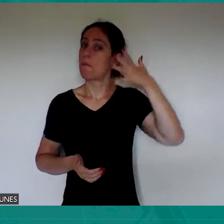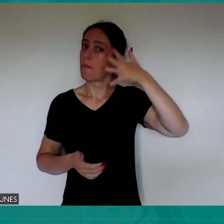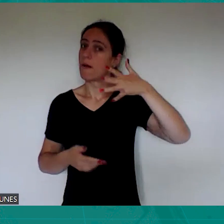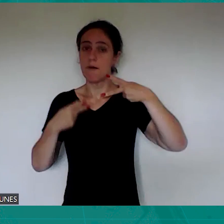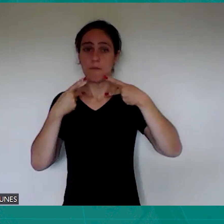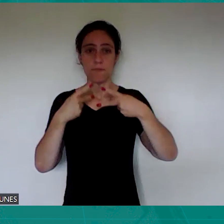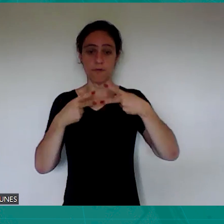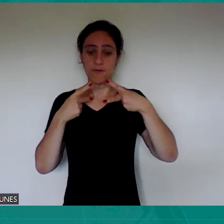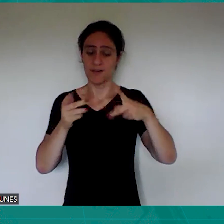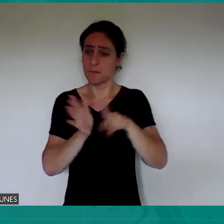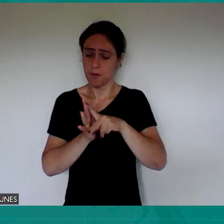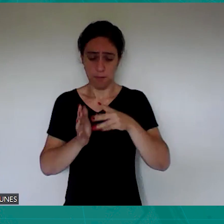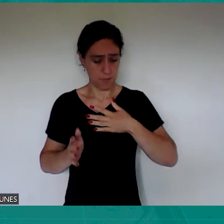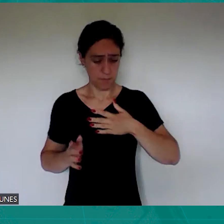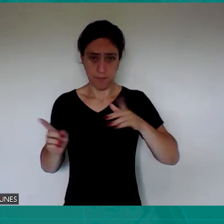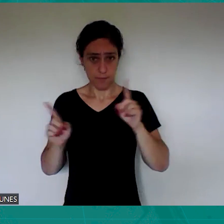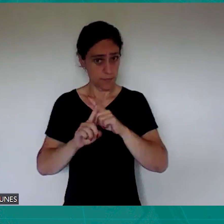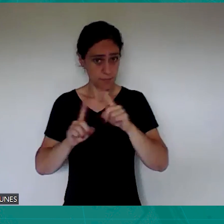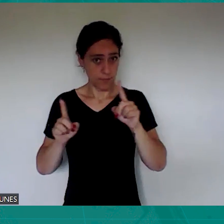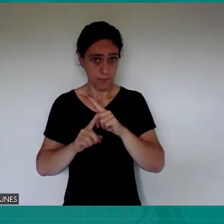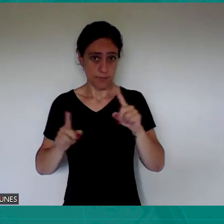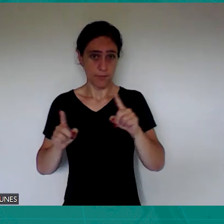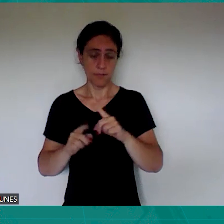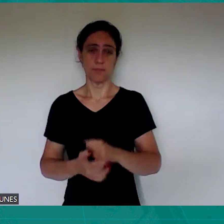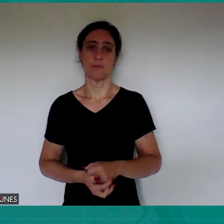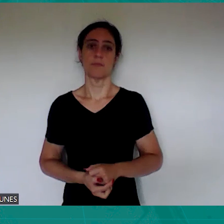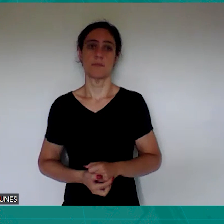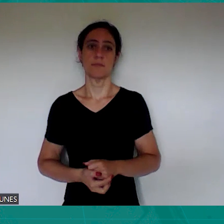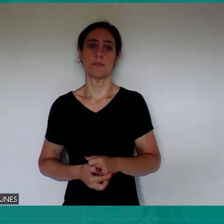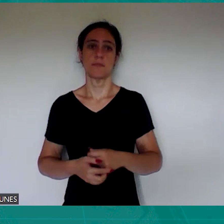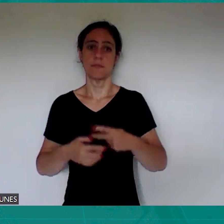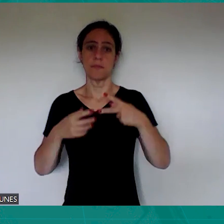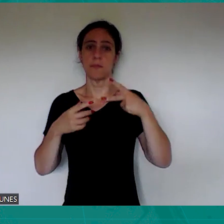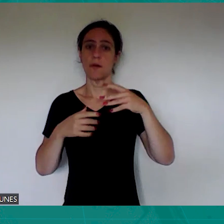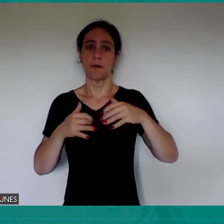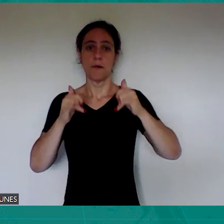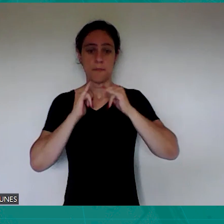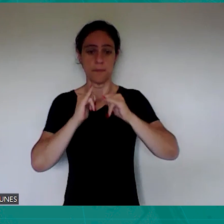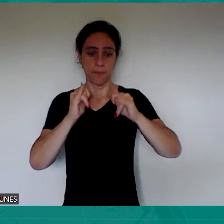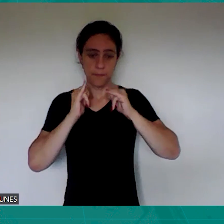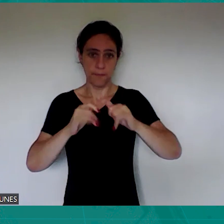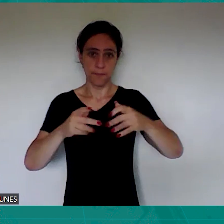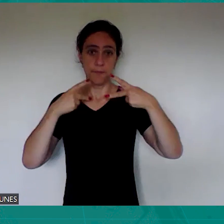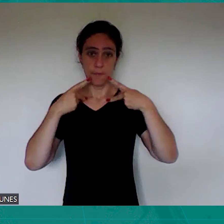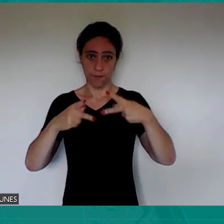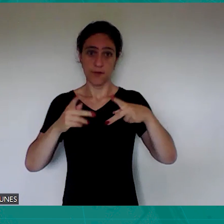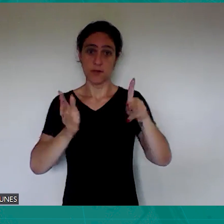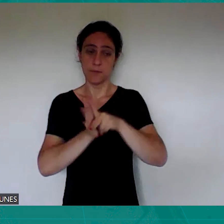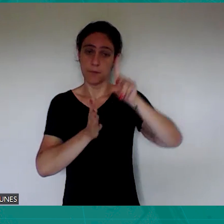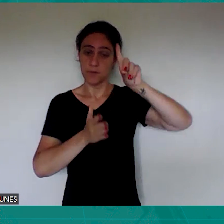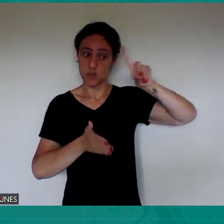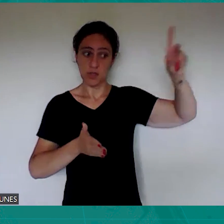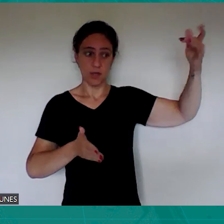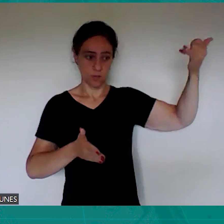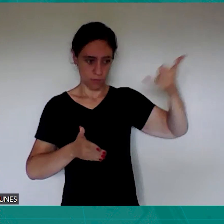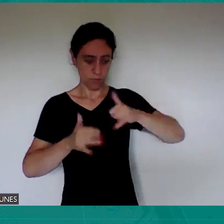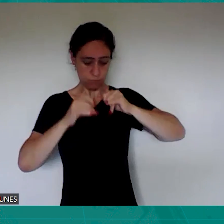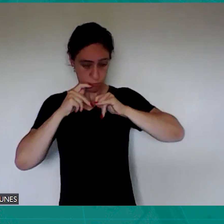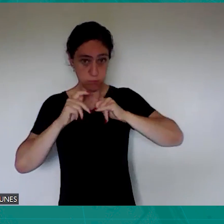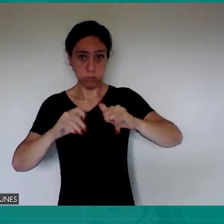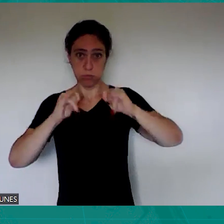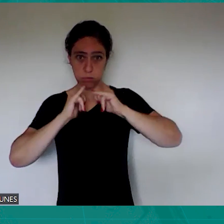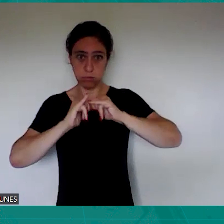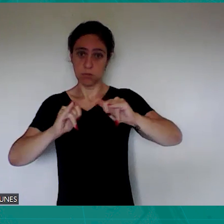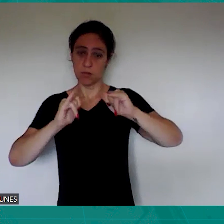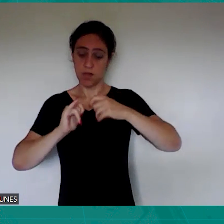minha autoria. Não é de minha autoria. A palavra profética é de autoria de Deus. Eu apenas sou um canal, procuro